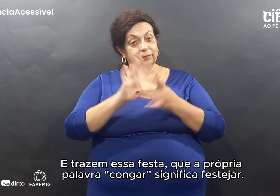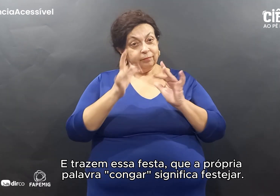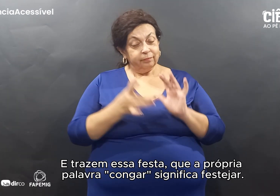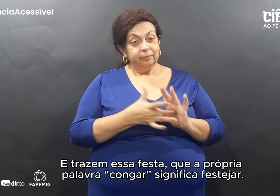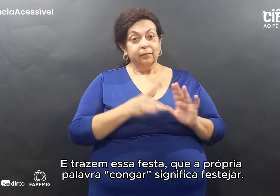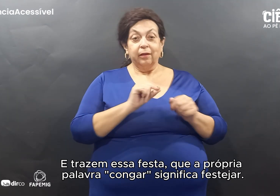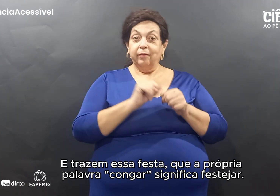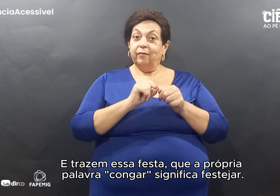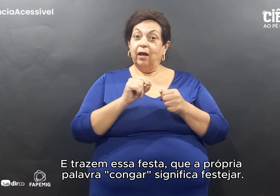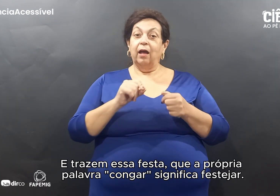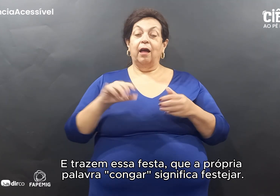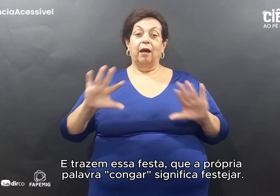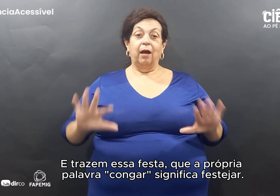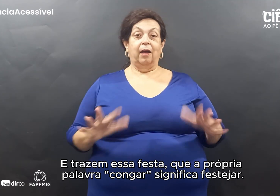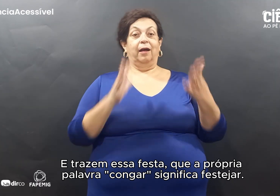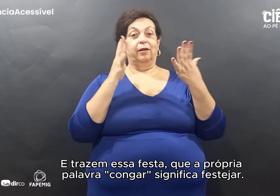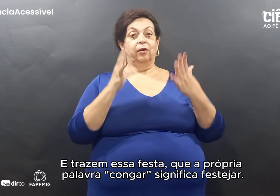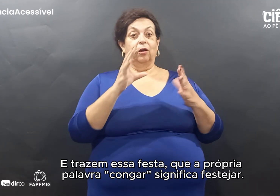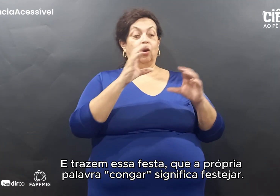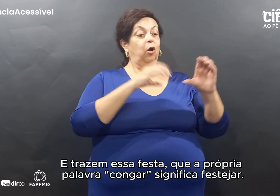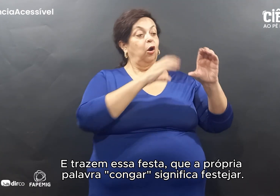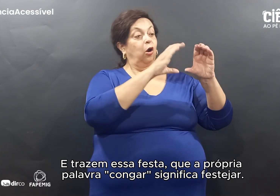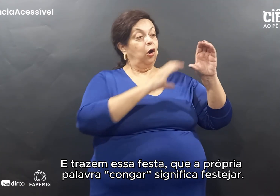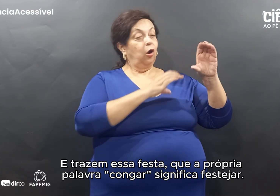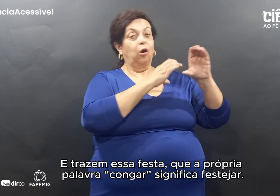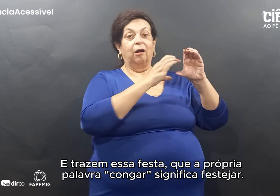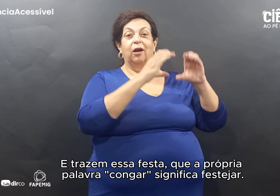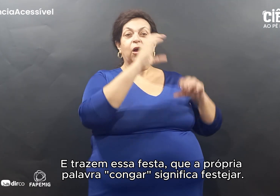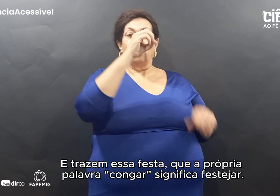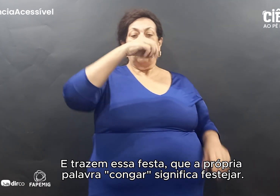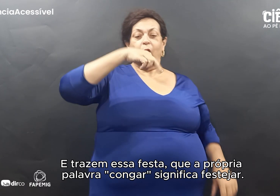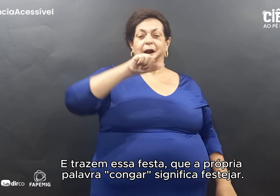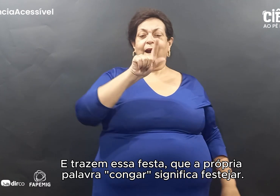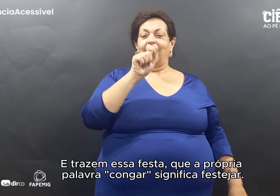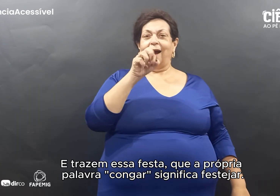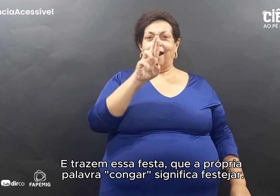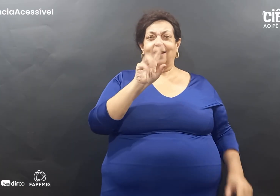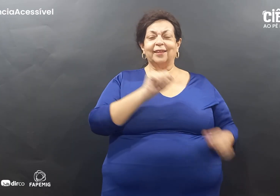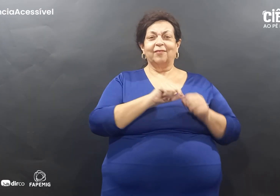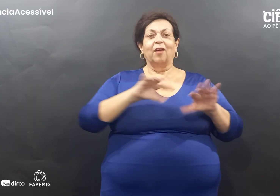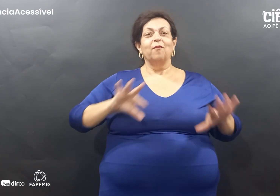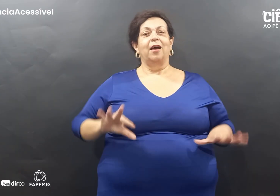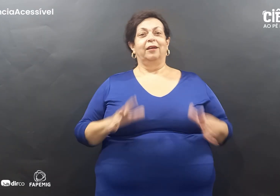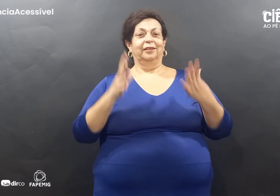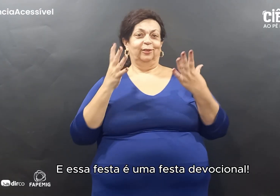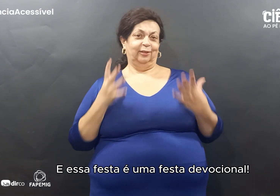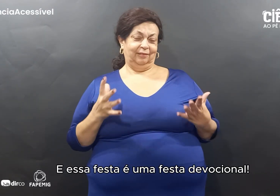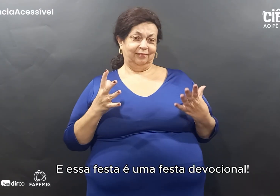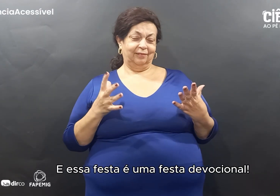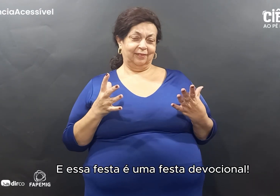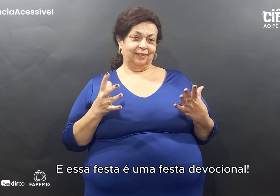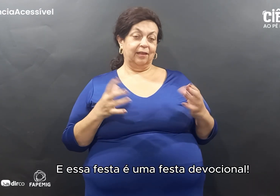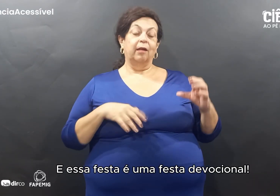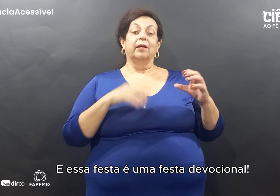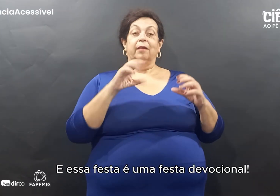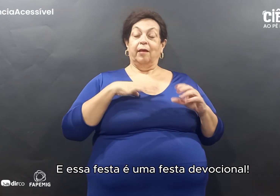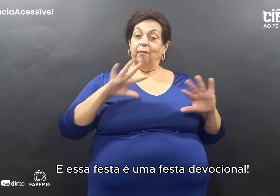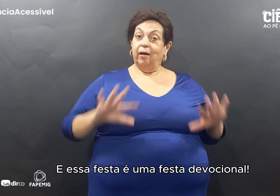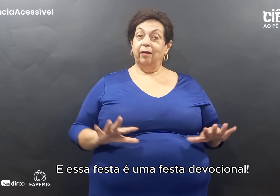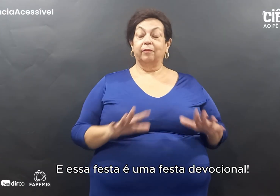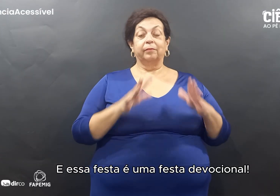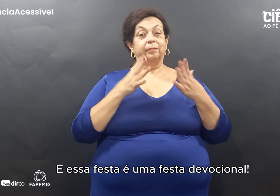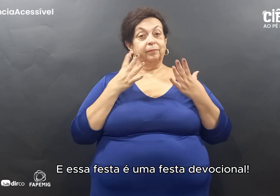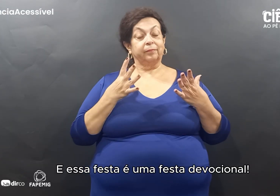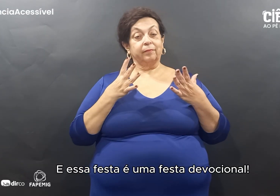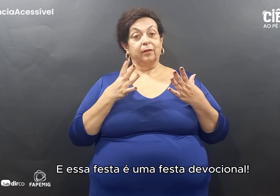própria palavra, né, congar, ela significa festejar, né? E essa festa é uma